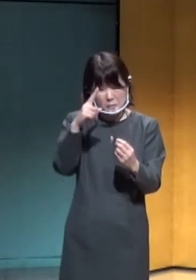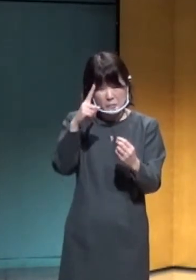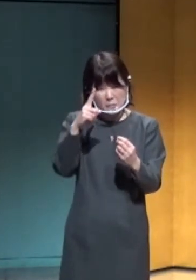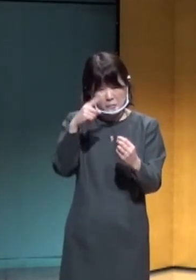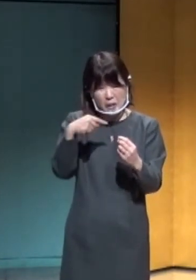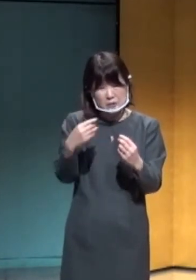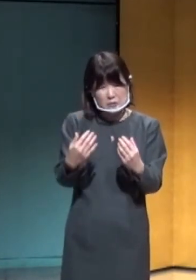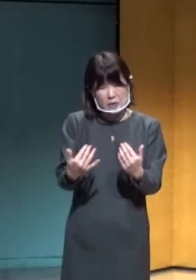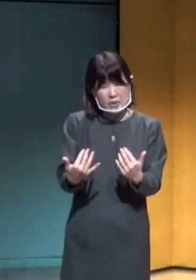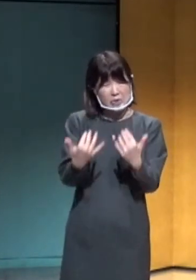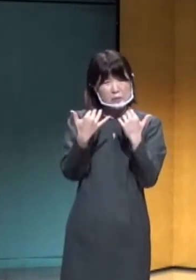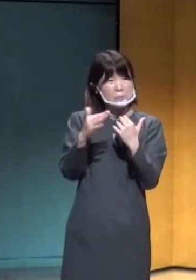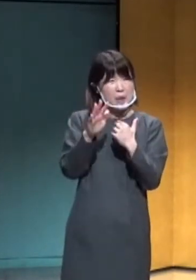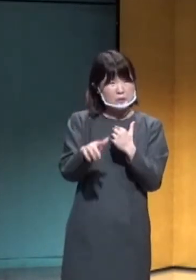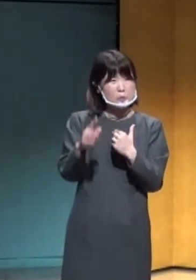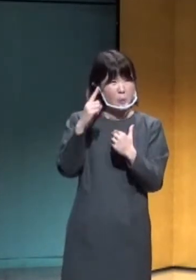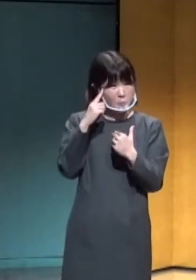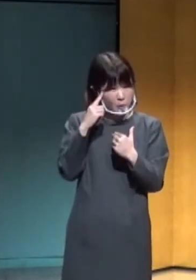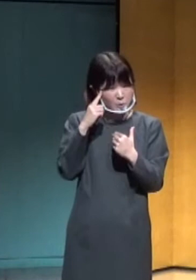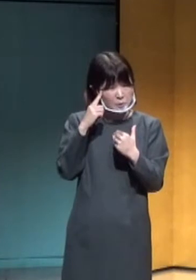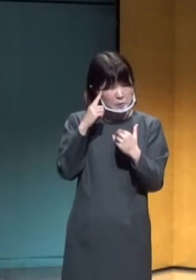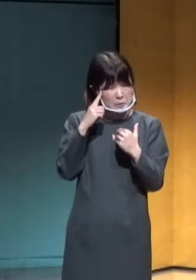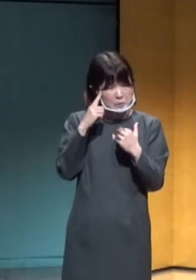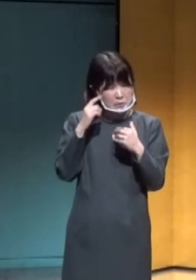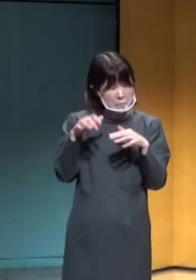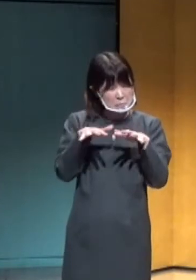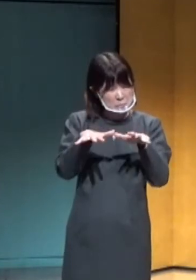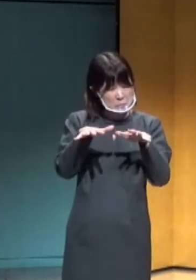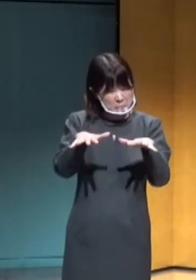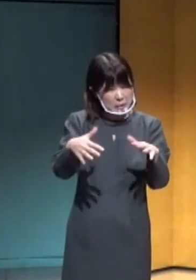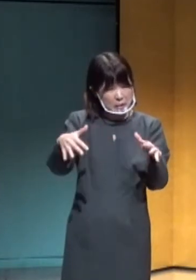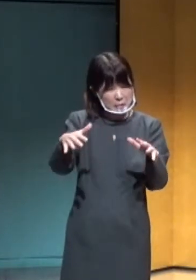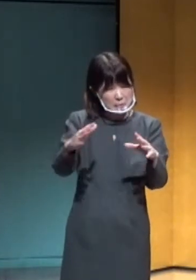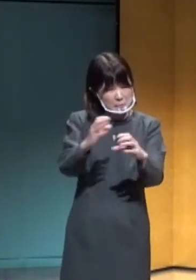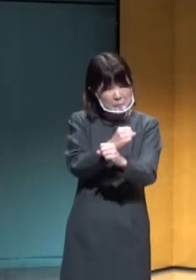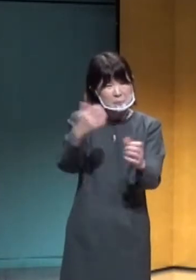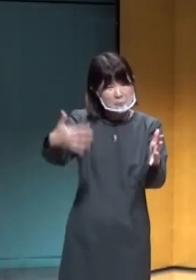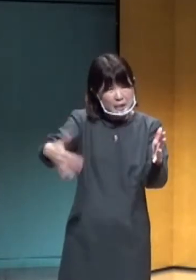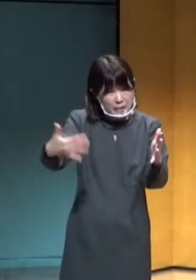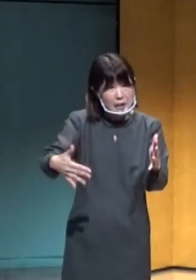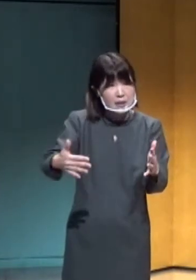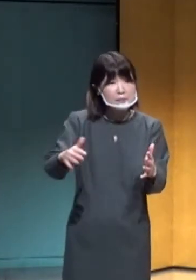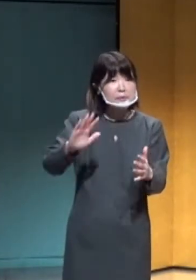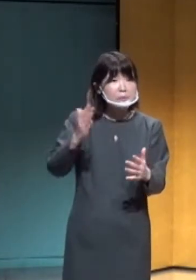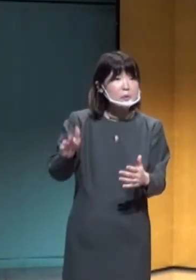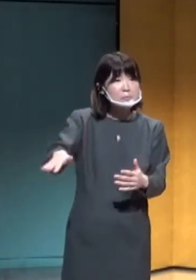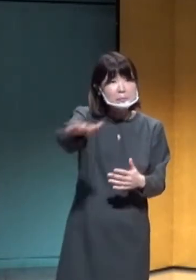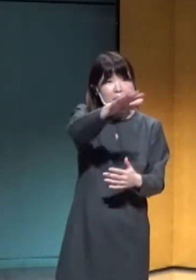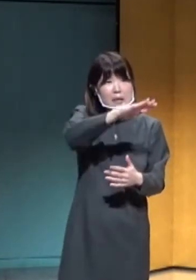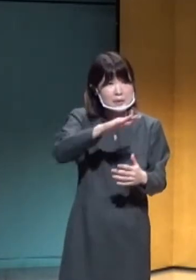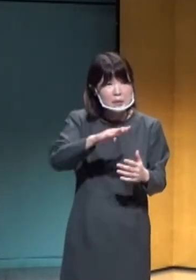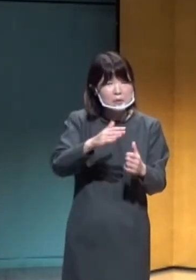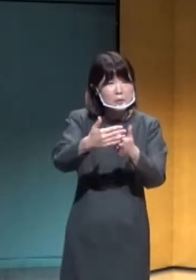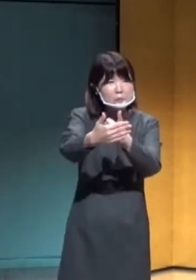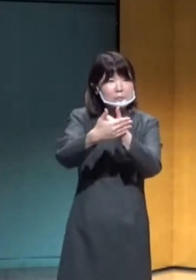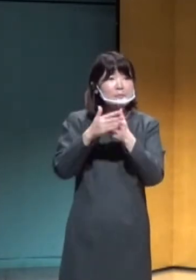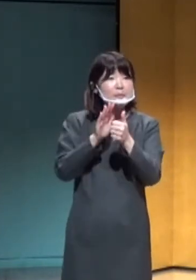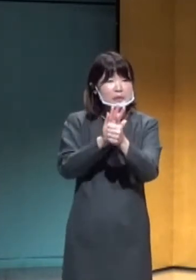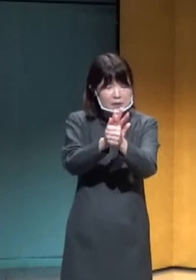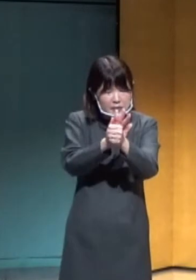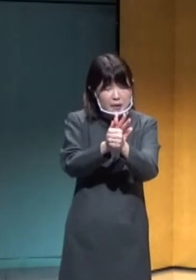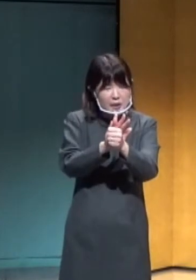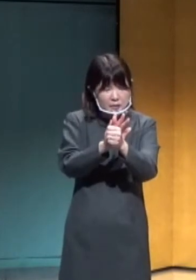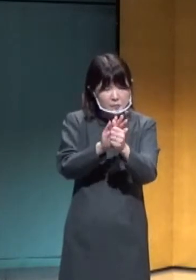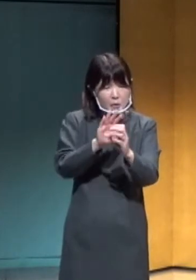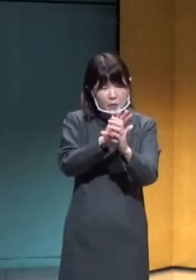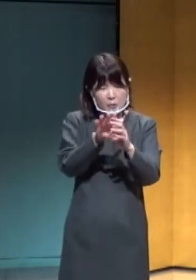ておりますが、まあ、皆さんで手を取り合い、一致団結しながらこのコロナを乗り越え、先ほど申し上げ